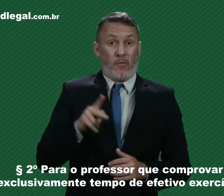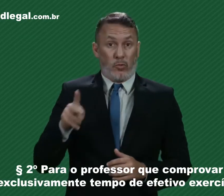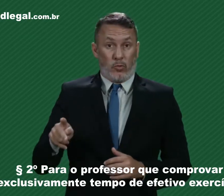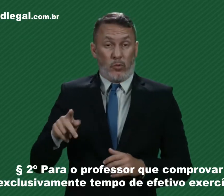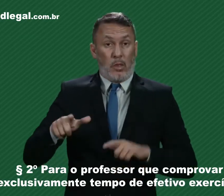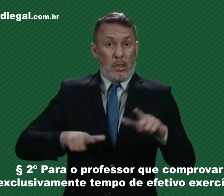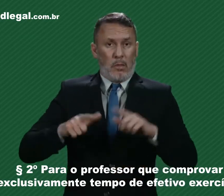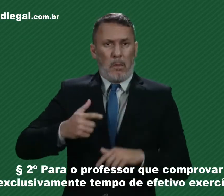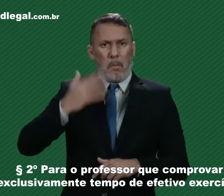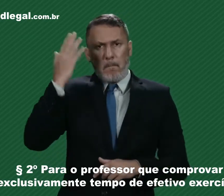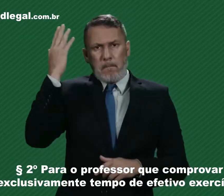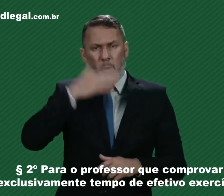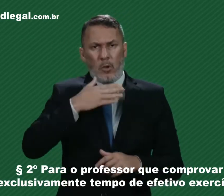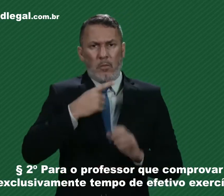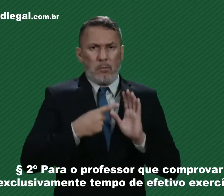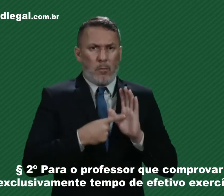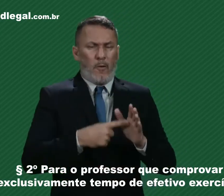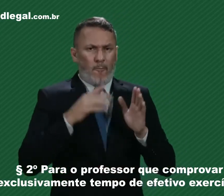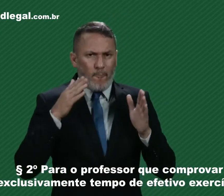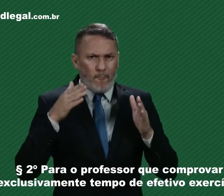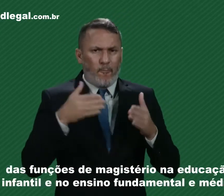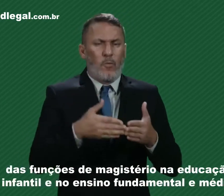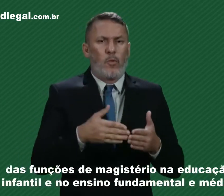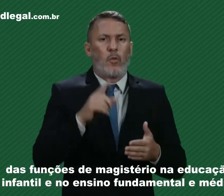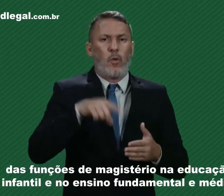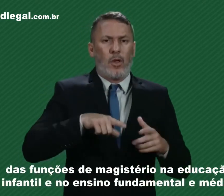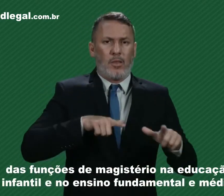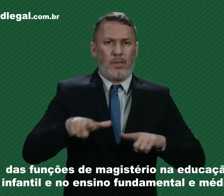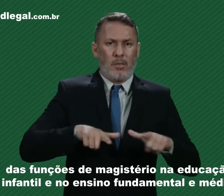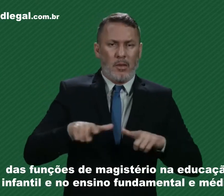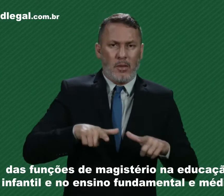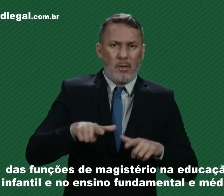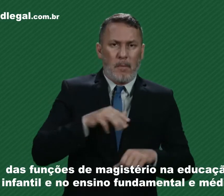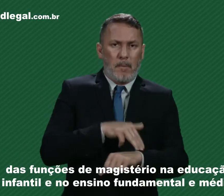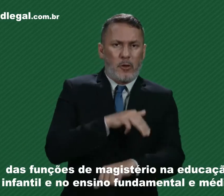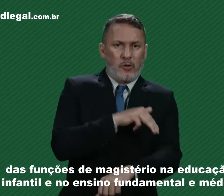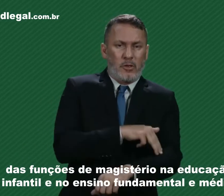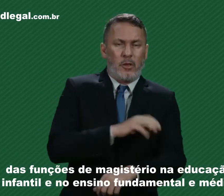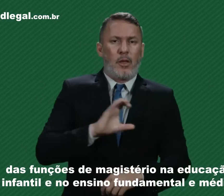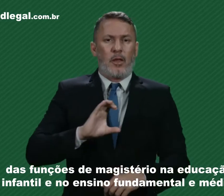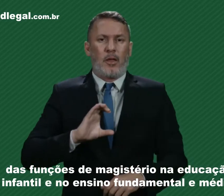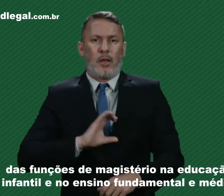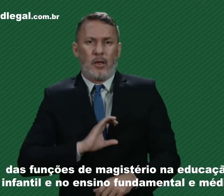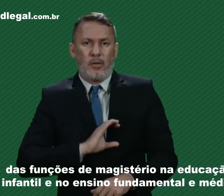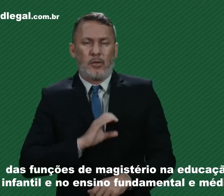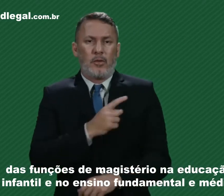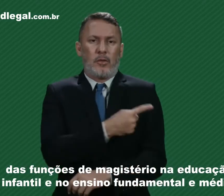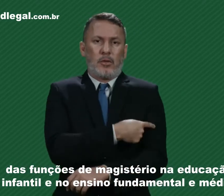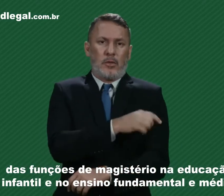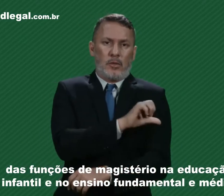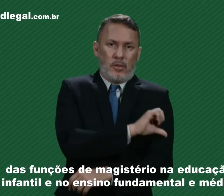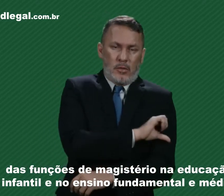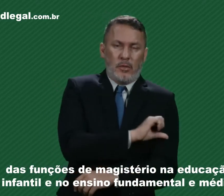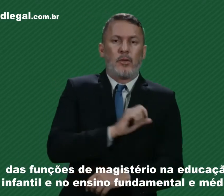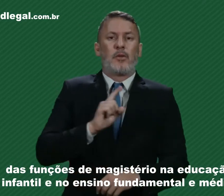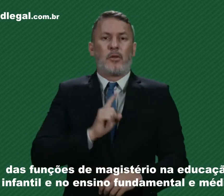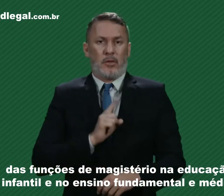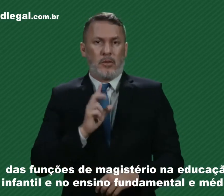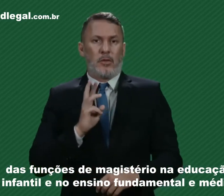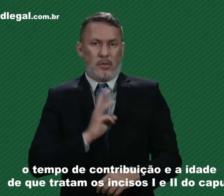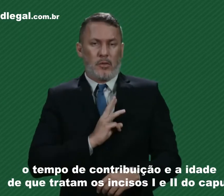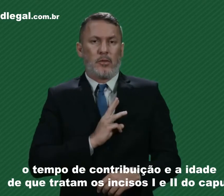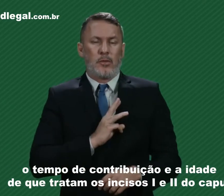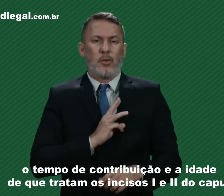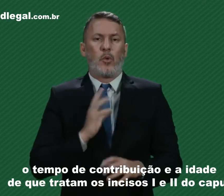comprovar exclusivamente tempo de efetivo exercício das funções de magistério na educação infantil e no ensino fundamental e